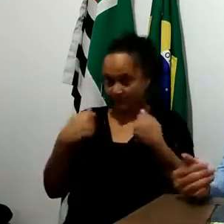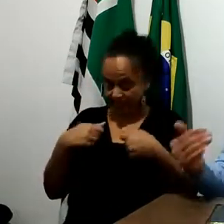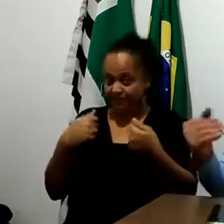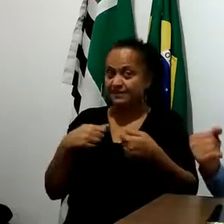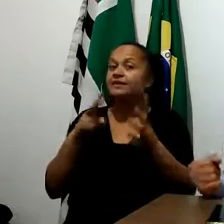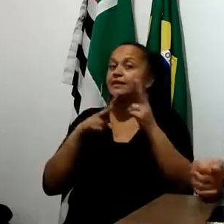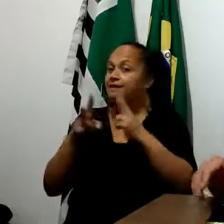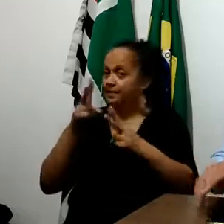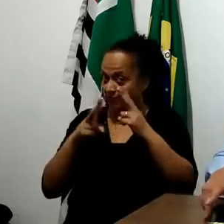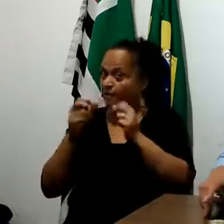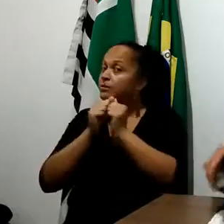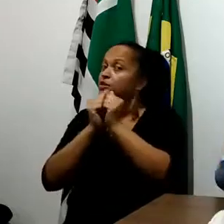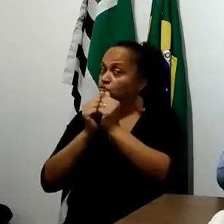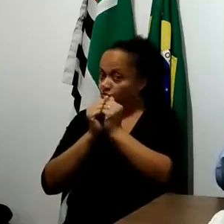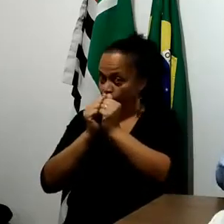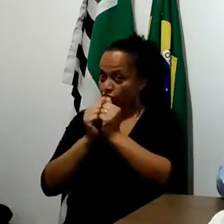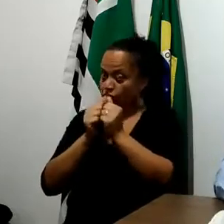habitar, fazer morada.